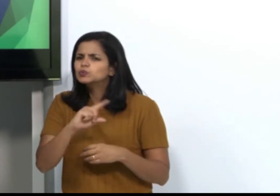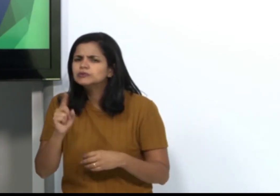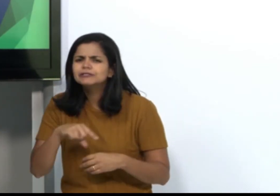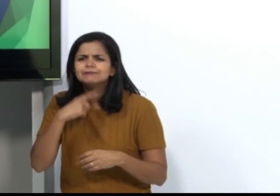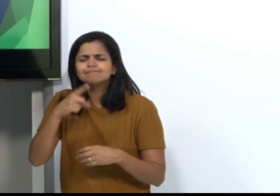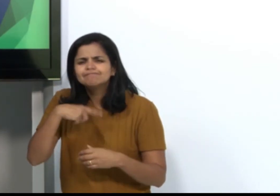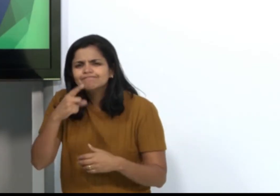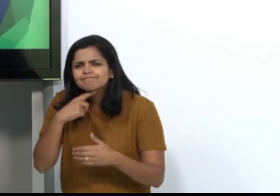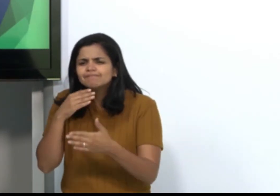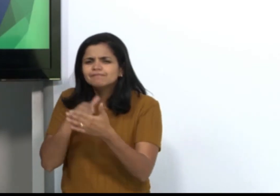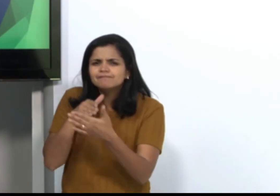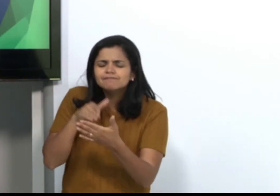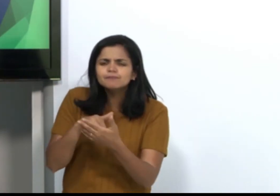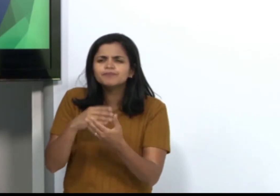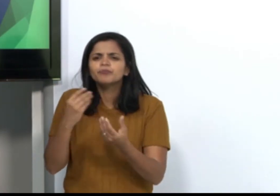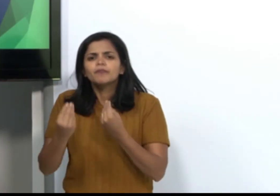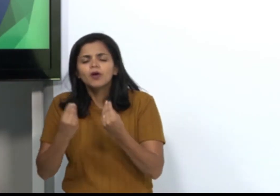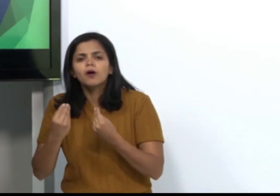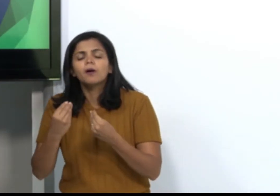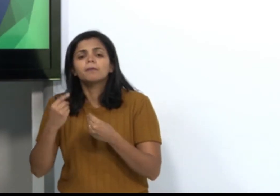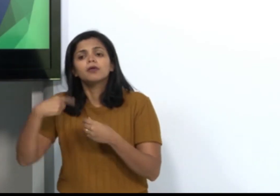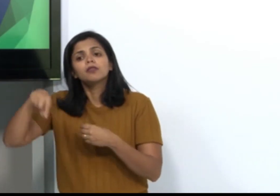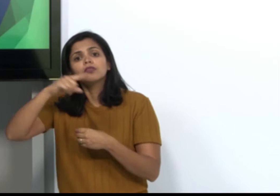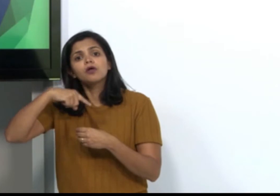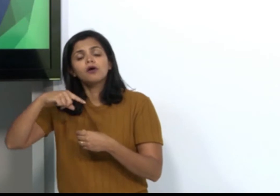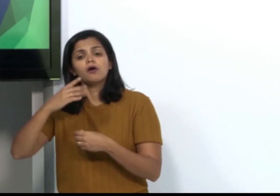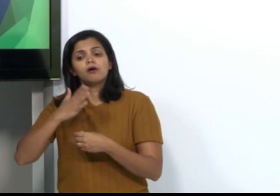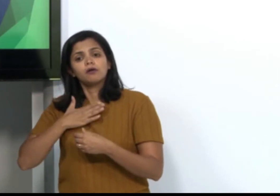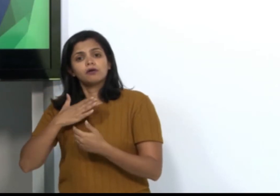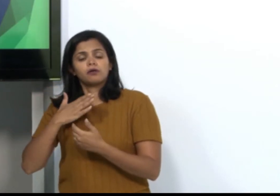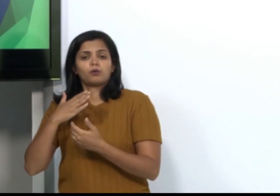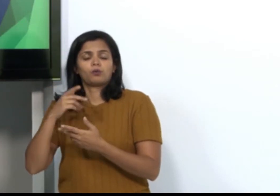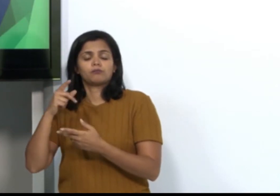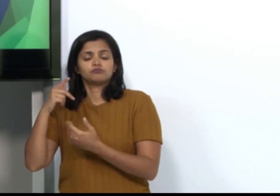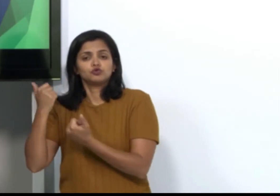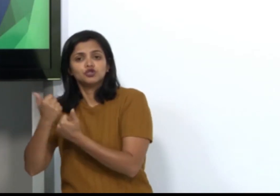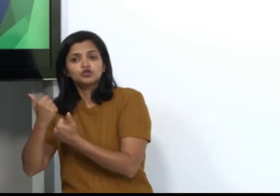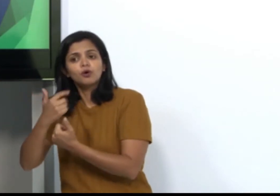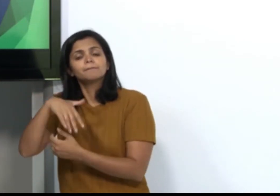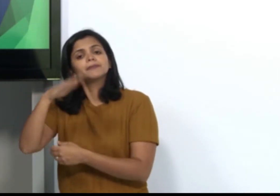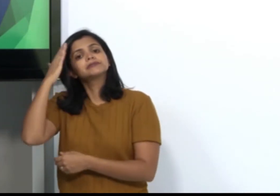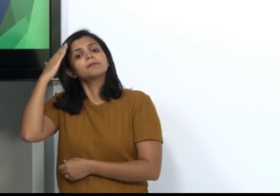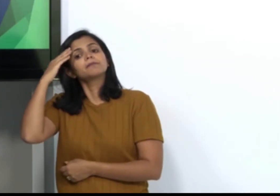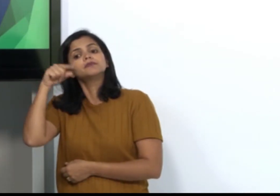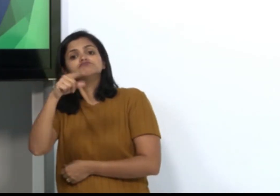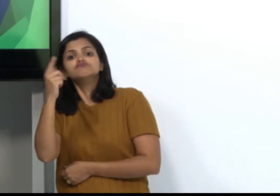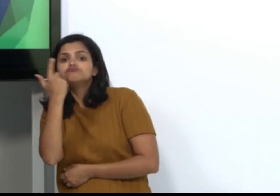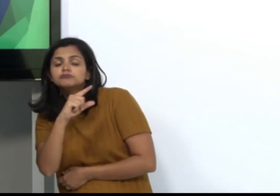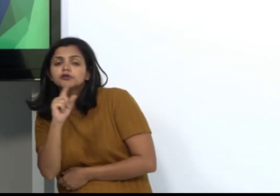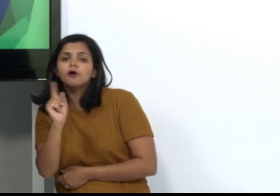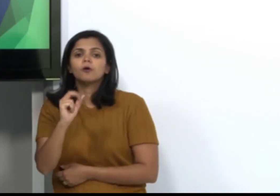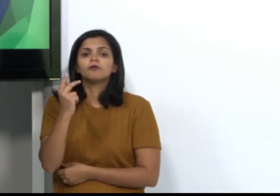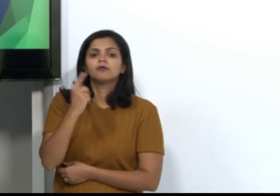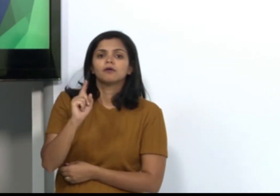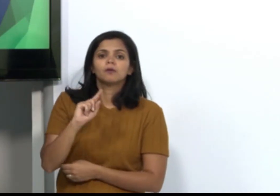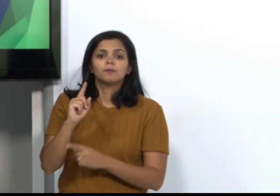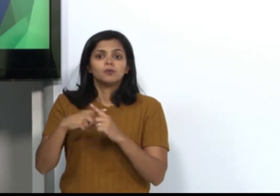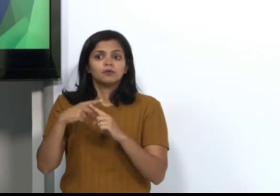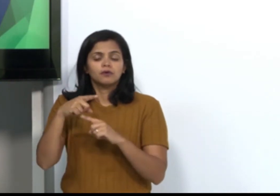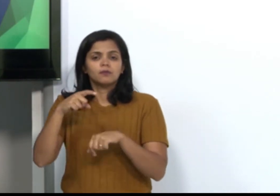conseguiu, não conseguiu, teve dúvidas, teve dificuldades, barreiras? Então, você vai